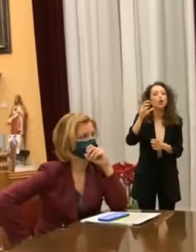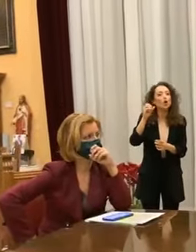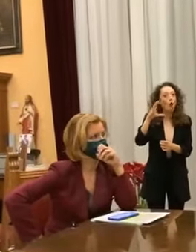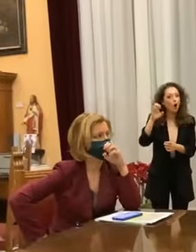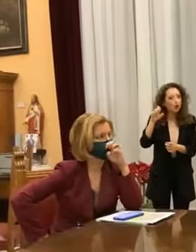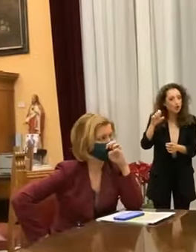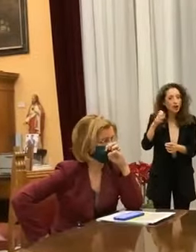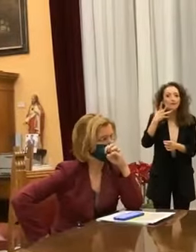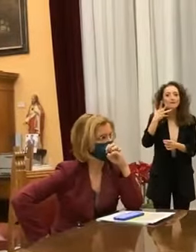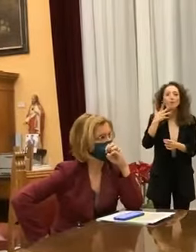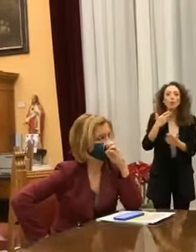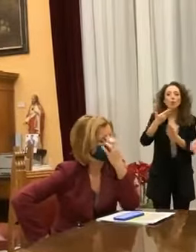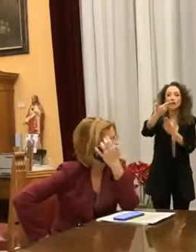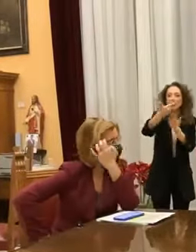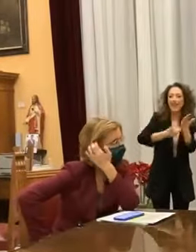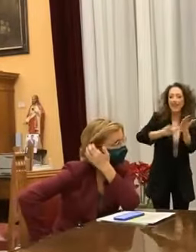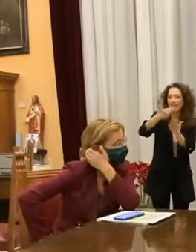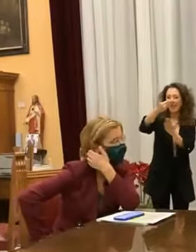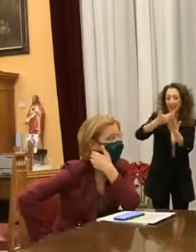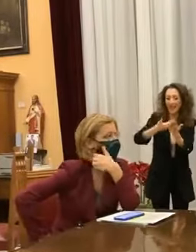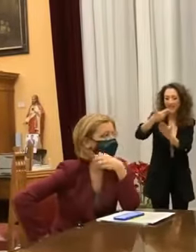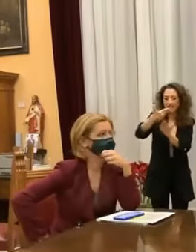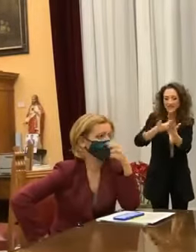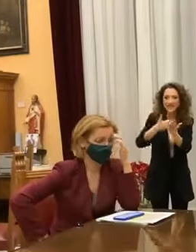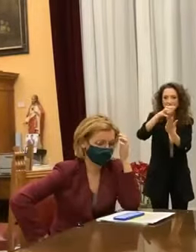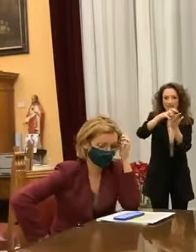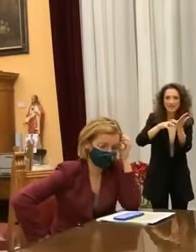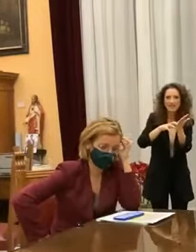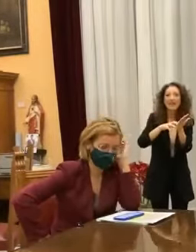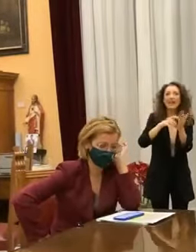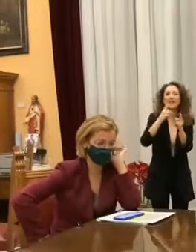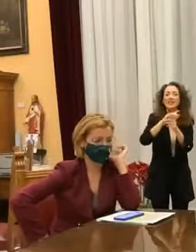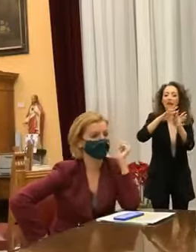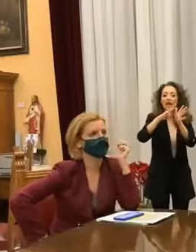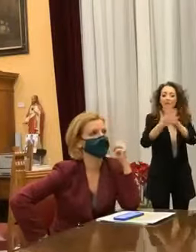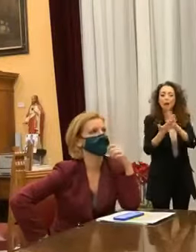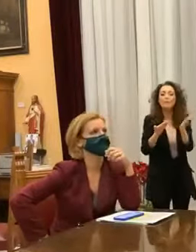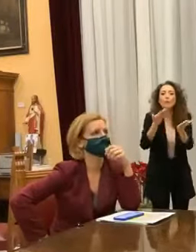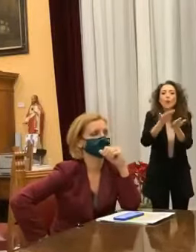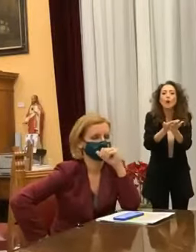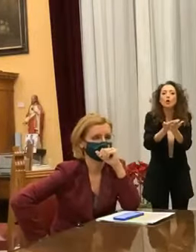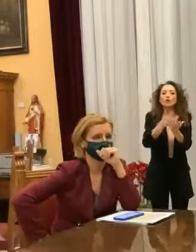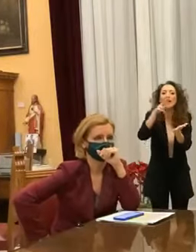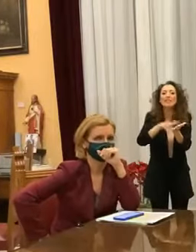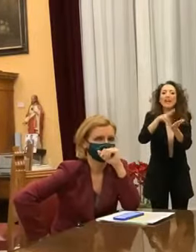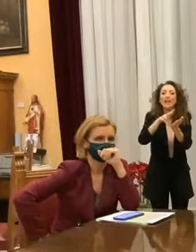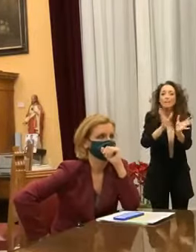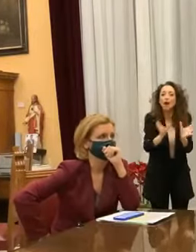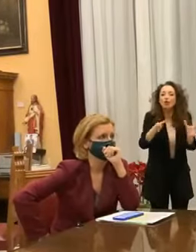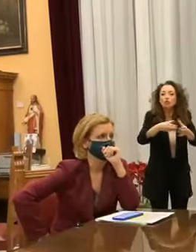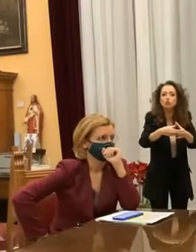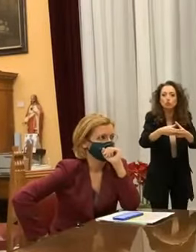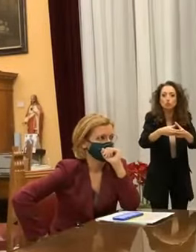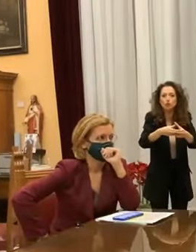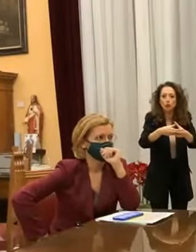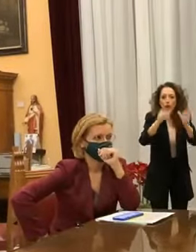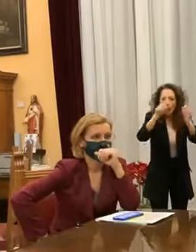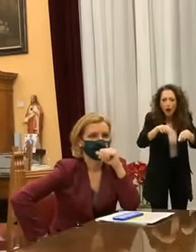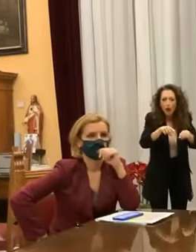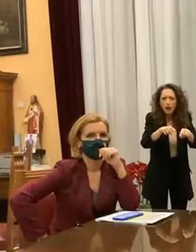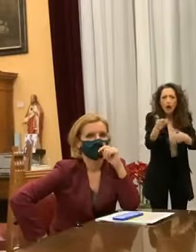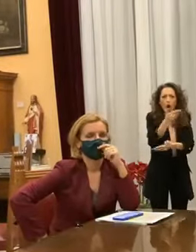tutti i nostri testi per redigere la proposta di delibera di giunta, anche questa abbiamo fatto. Pensate alla nostra collaborazione, quanto è